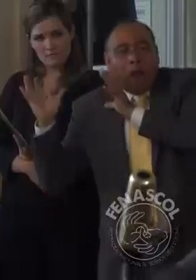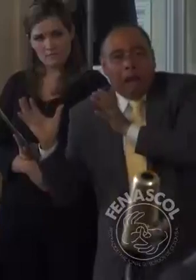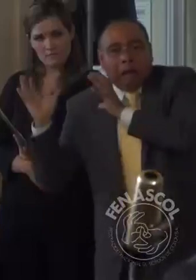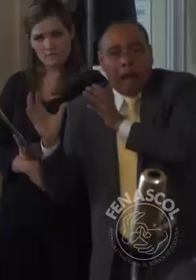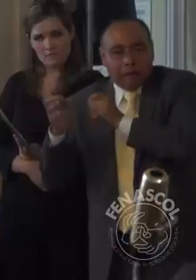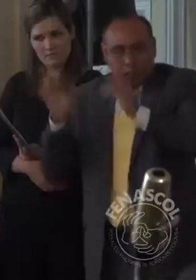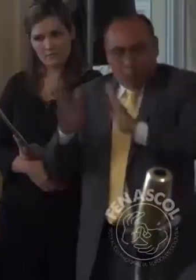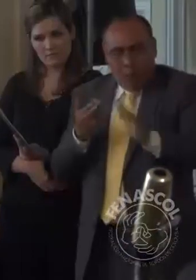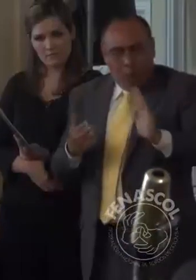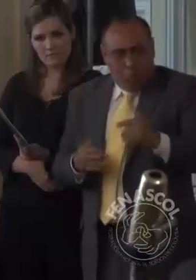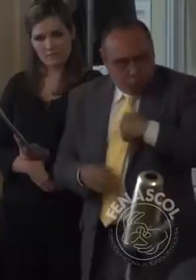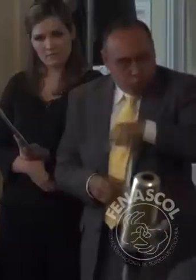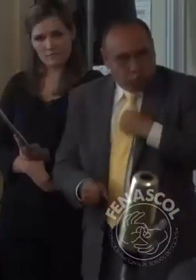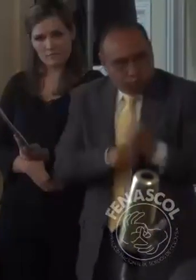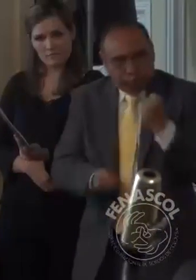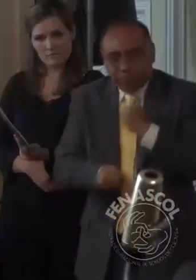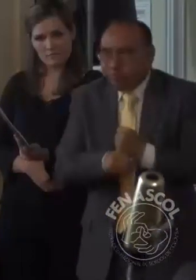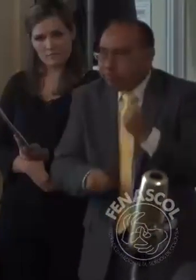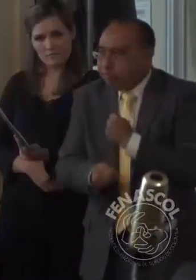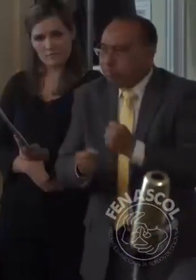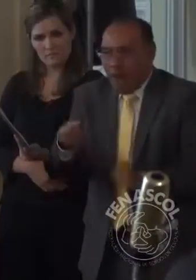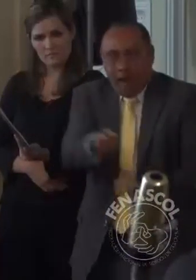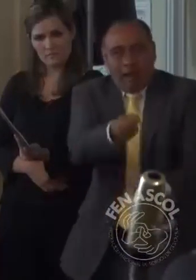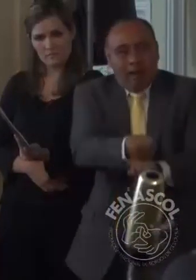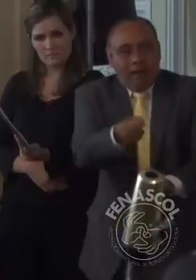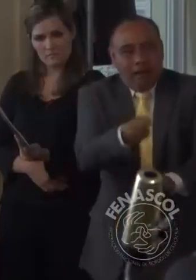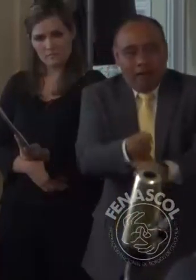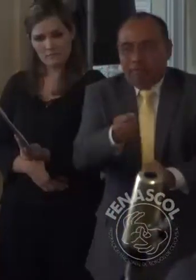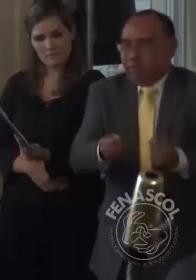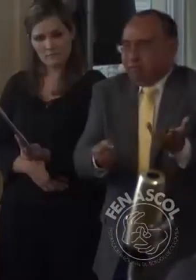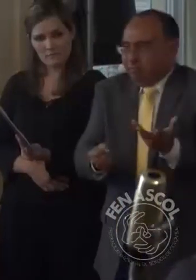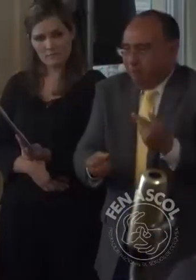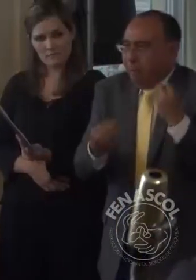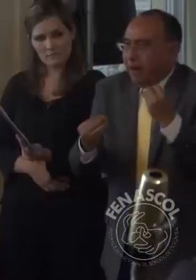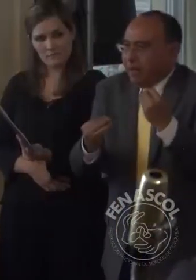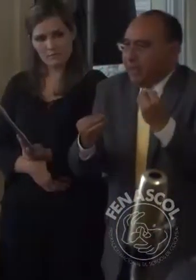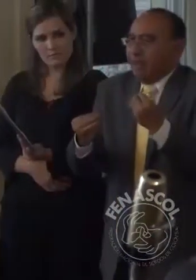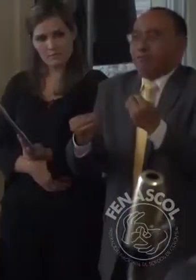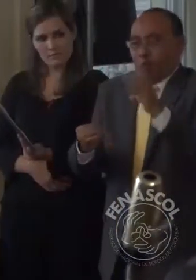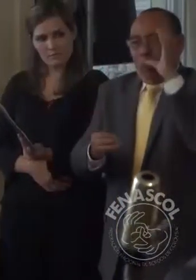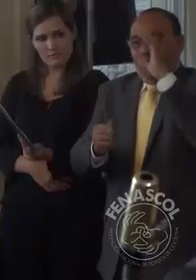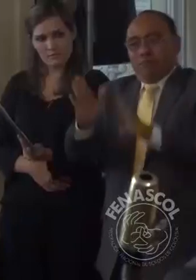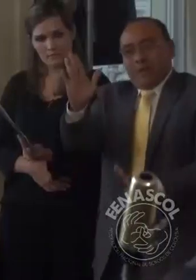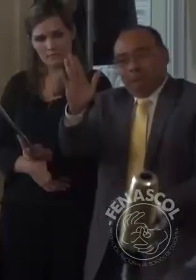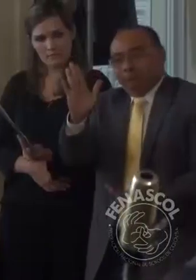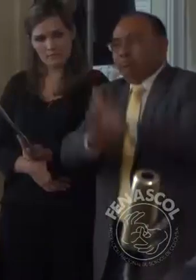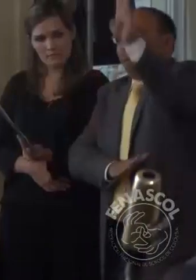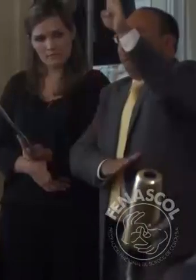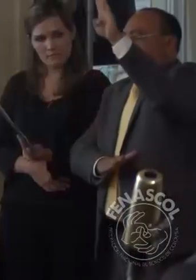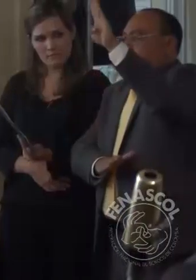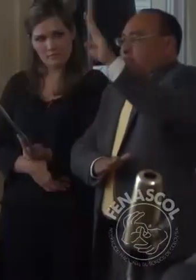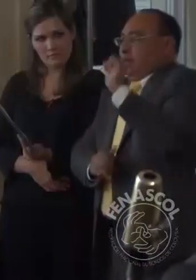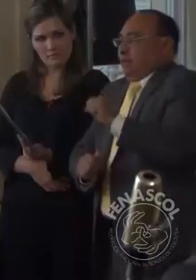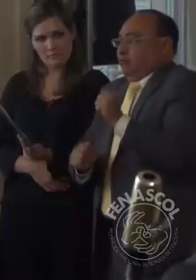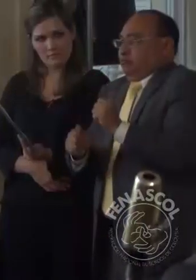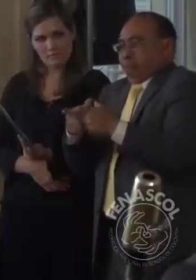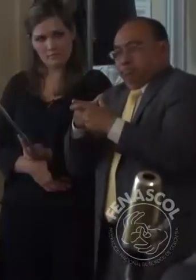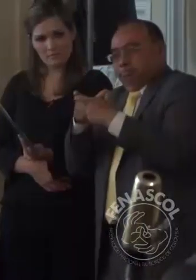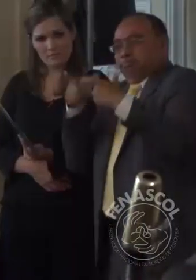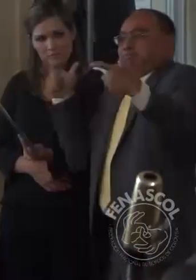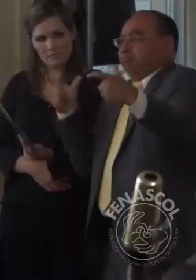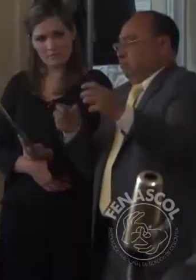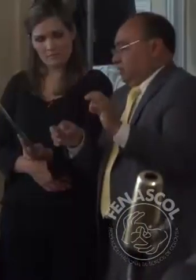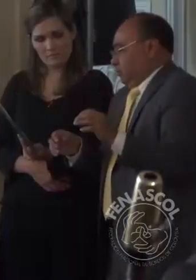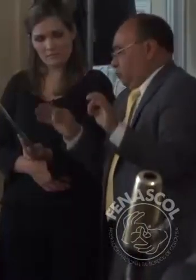Estado. No queremos seguir siendo carga para el Estado. Nosotros podemos trabajar aliados para que Colombia